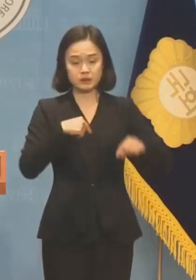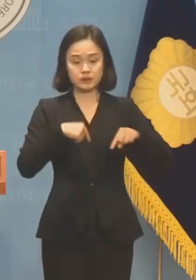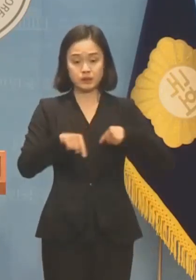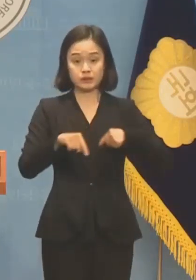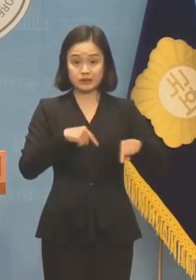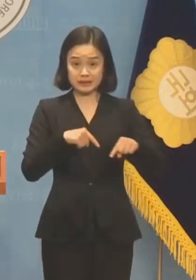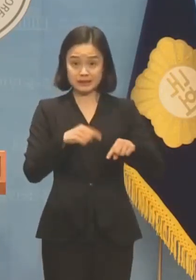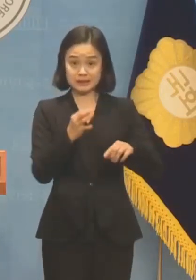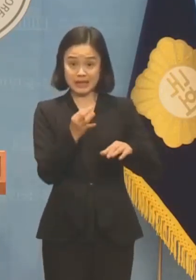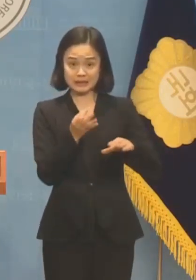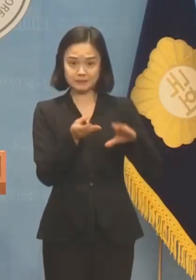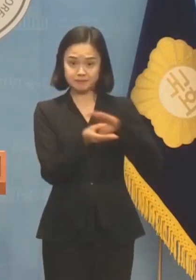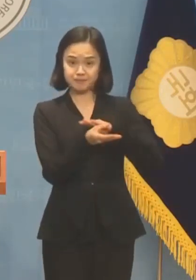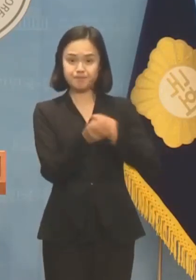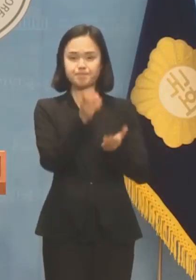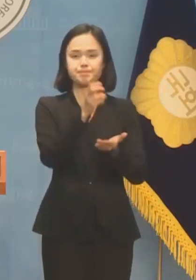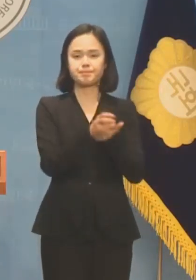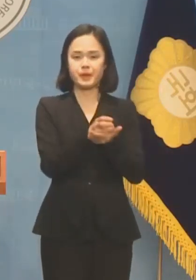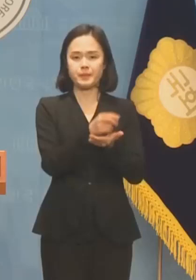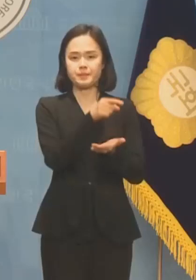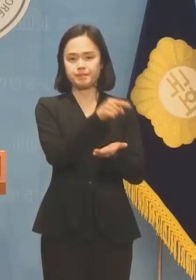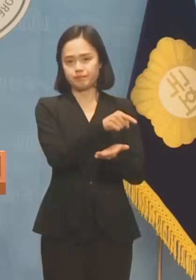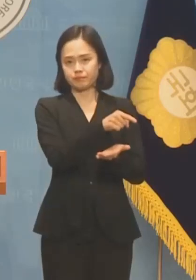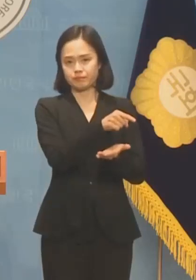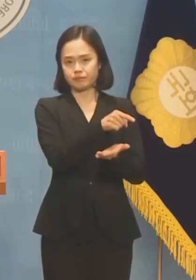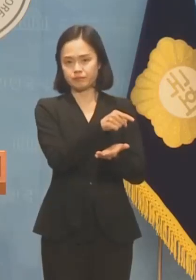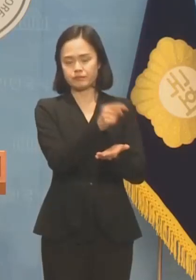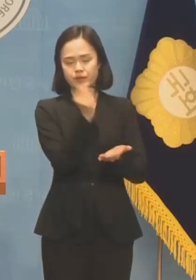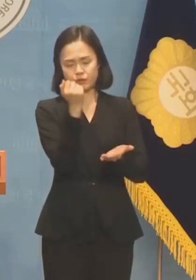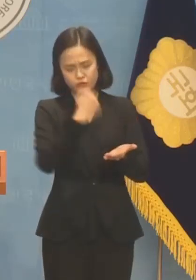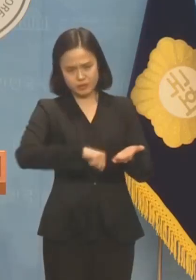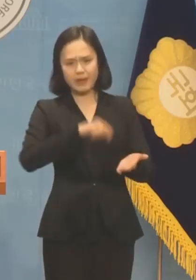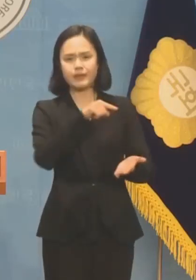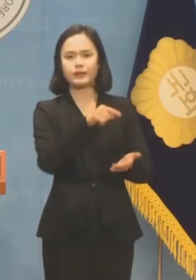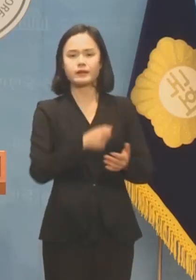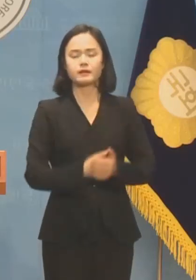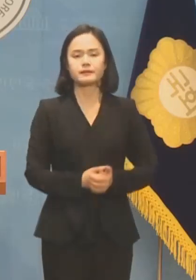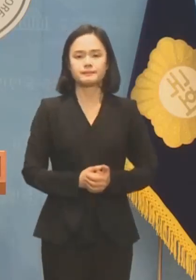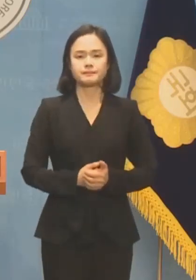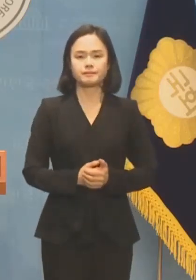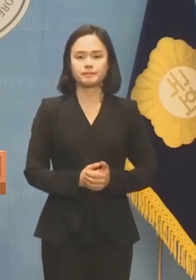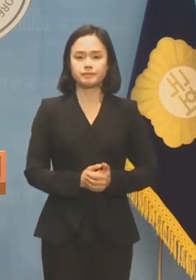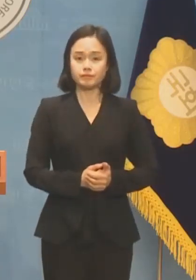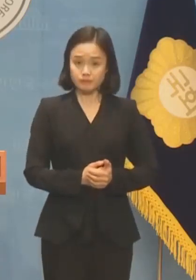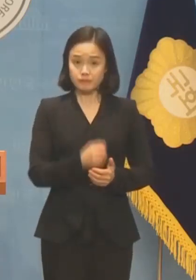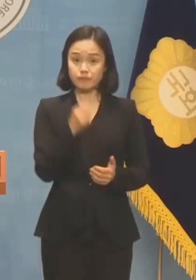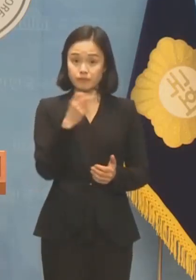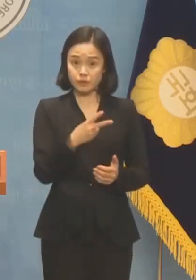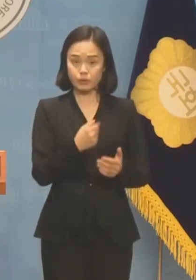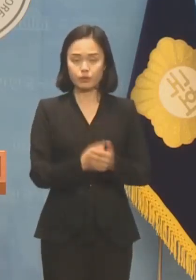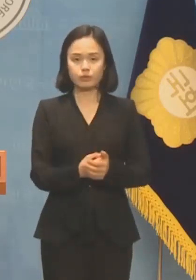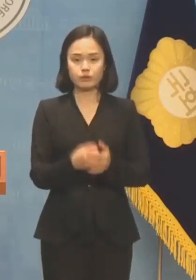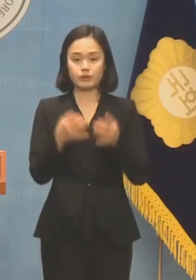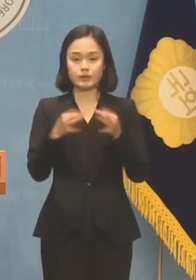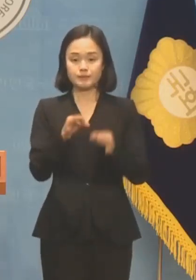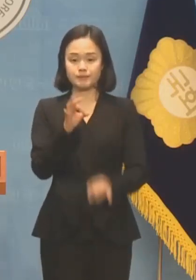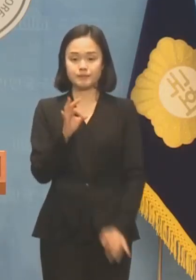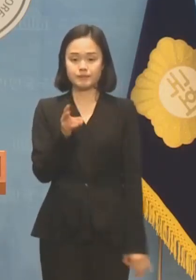위반입니다. 그뿐입니까? 윤석열이 김영선 전 의원 공천 개입에서도